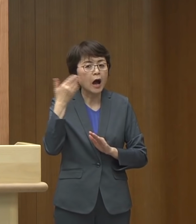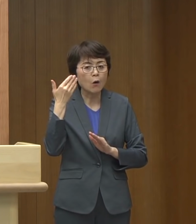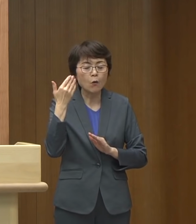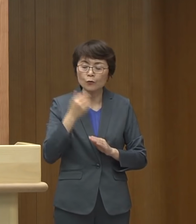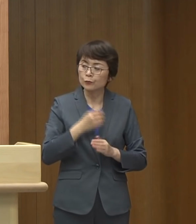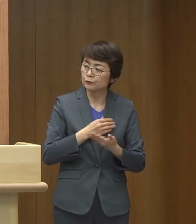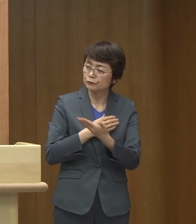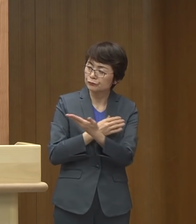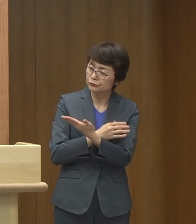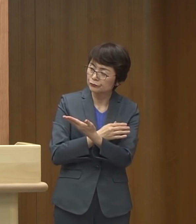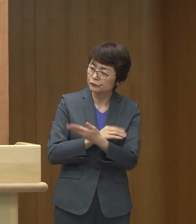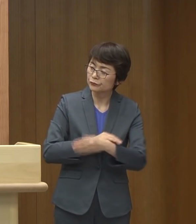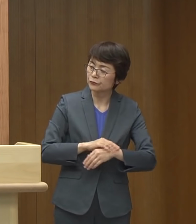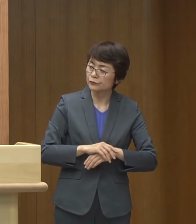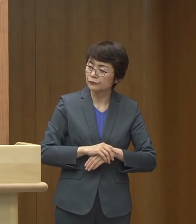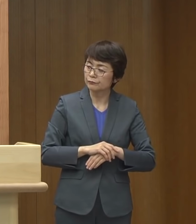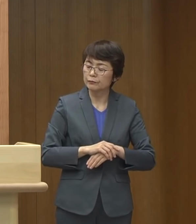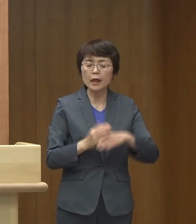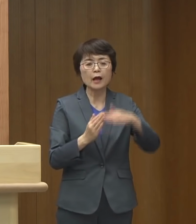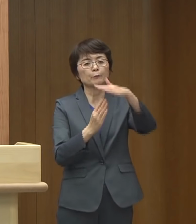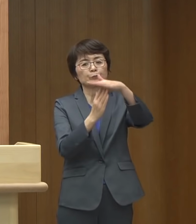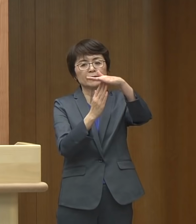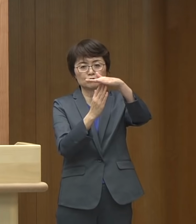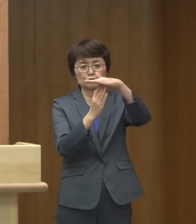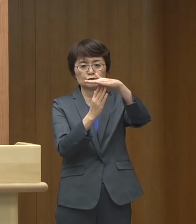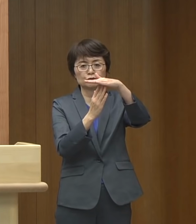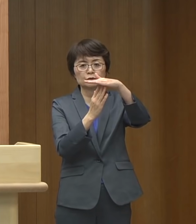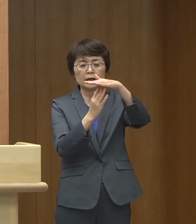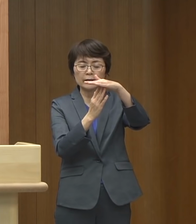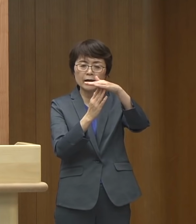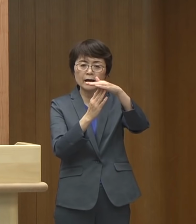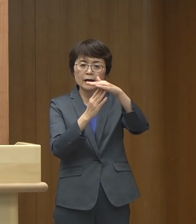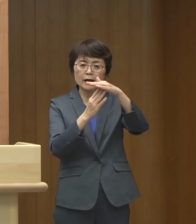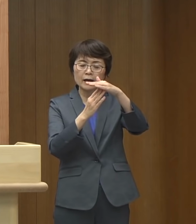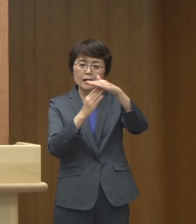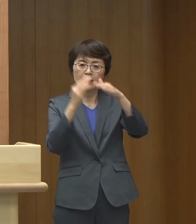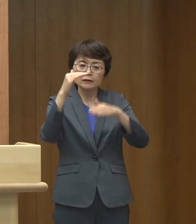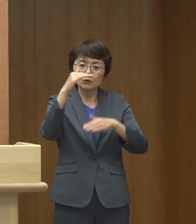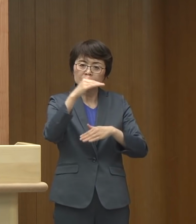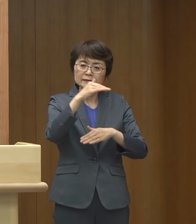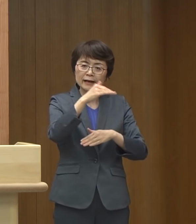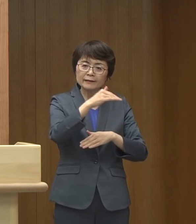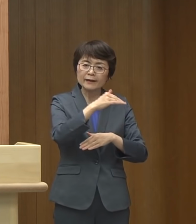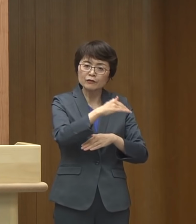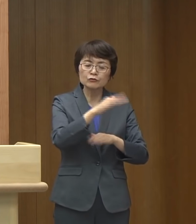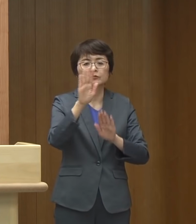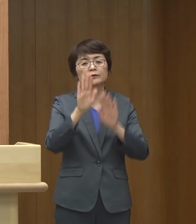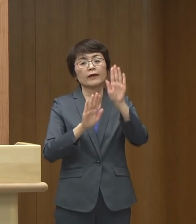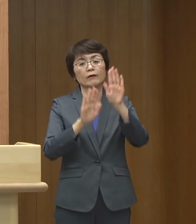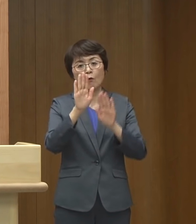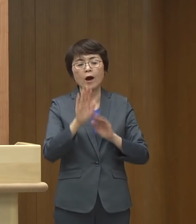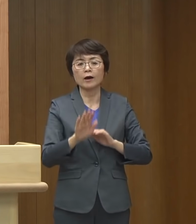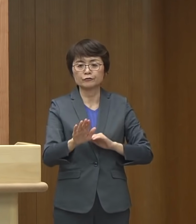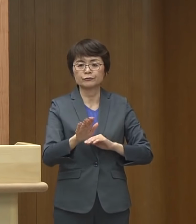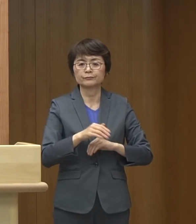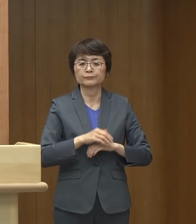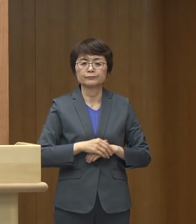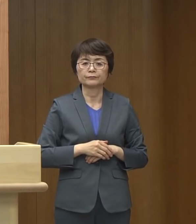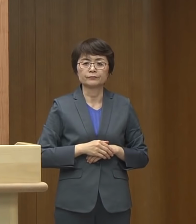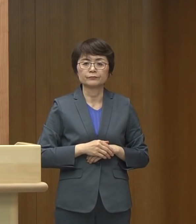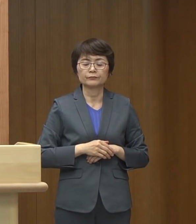ますが、このピーク時から総じて減少傾向ということです。ここの部分